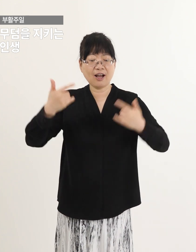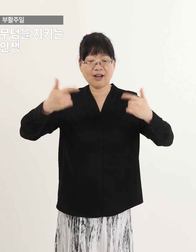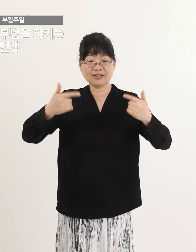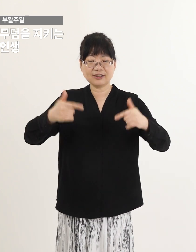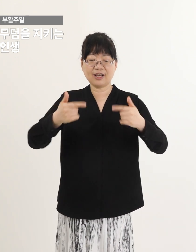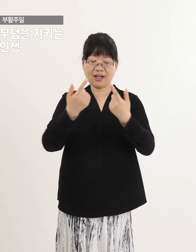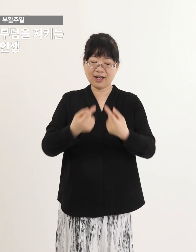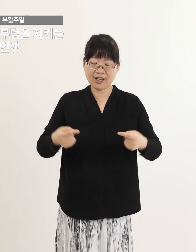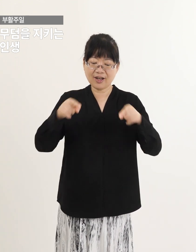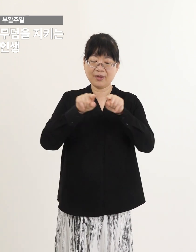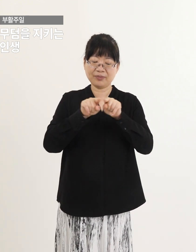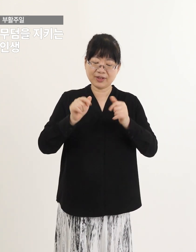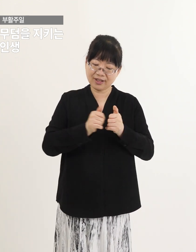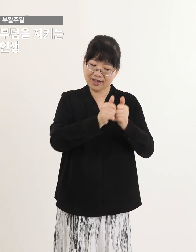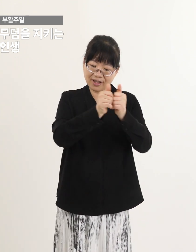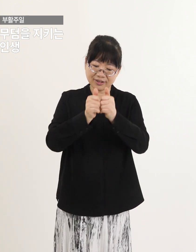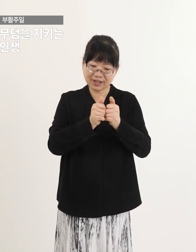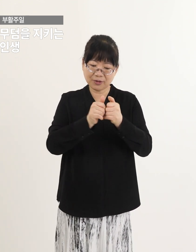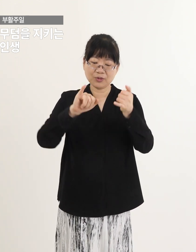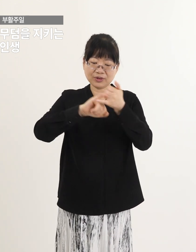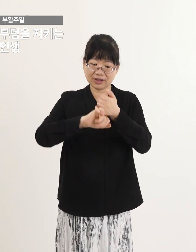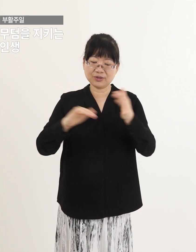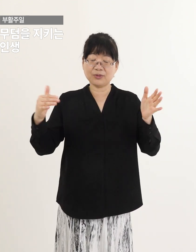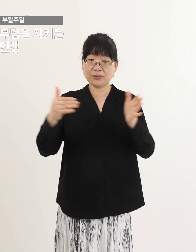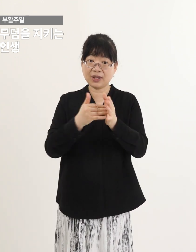항상 함께 하시겠다는 거예요.